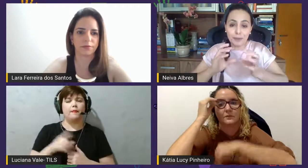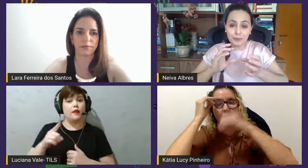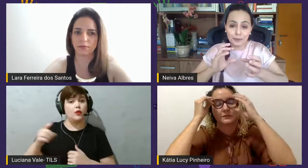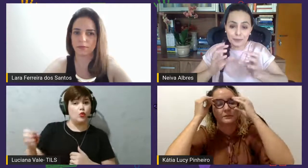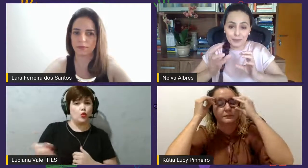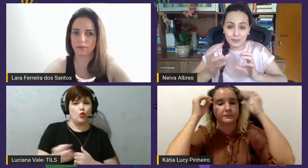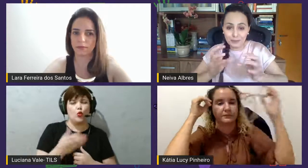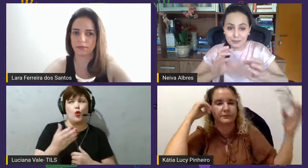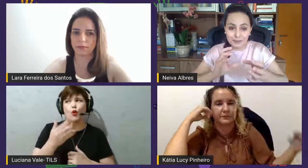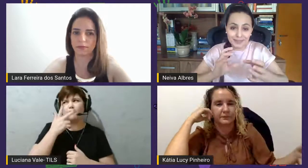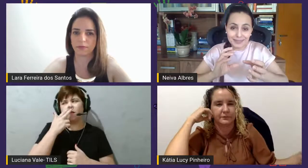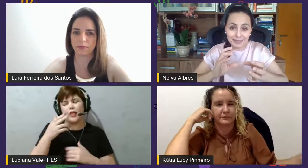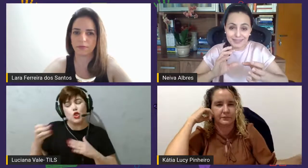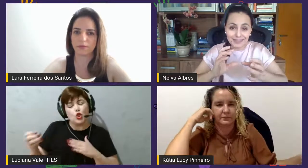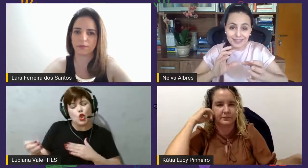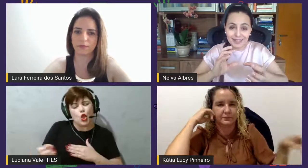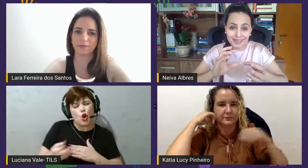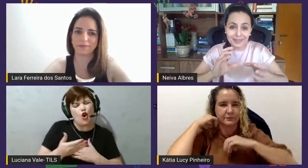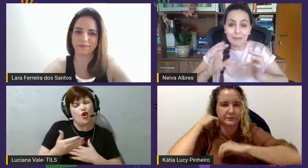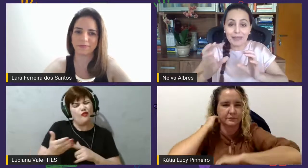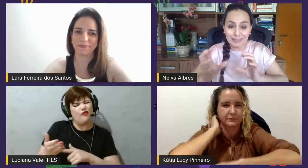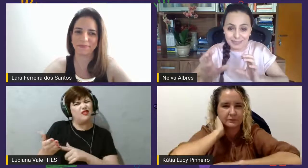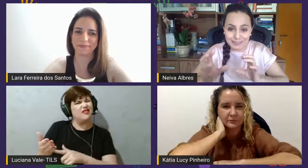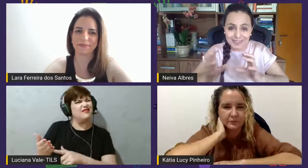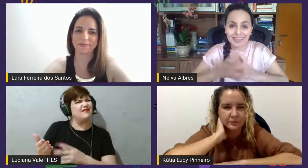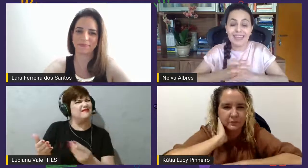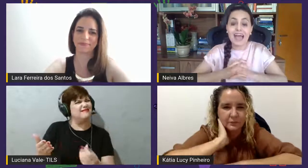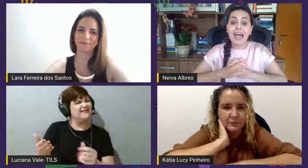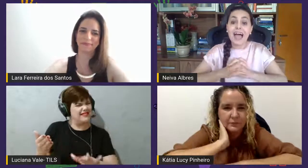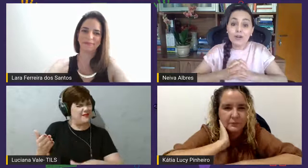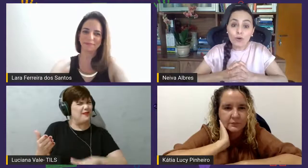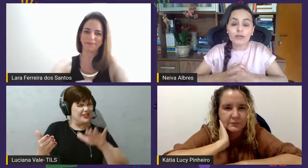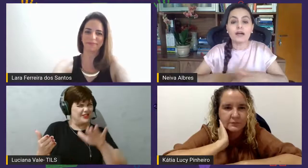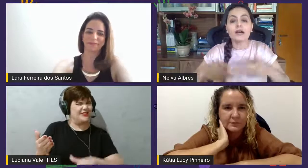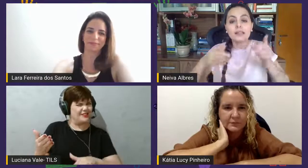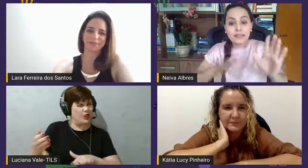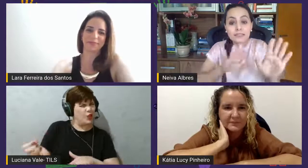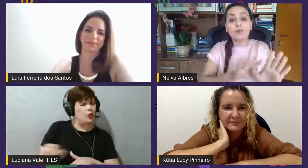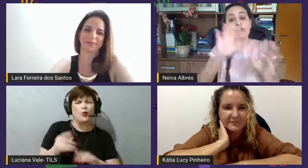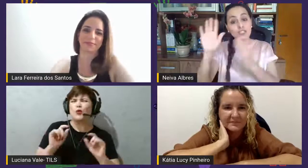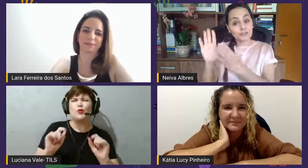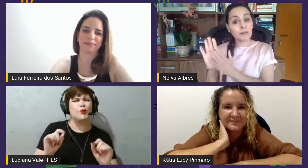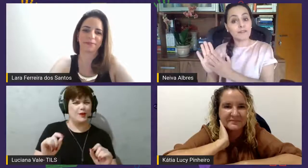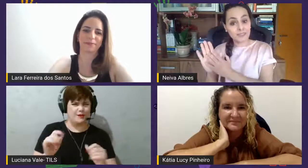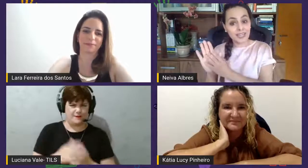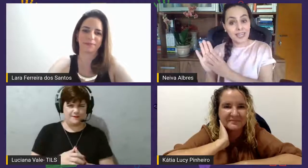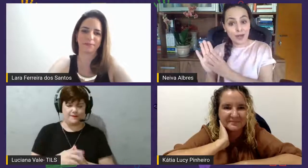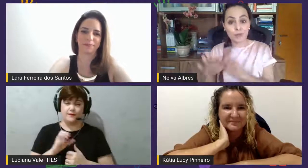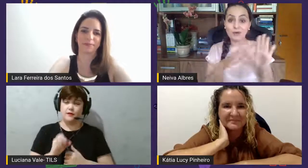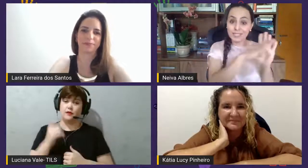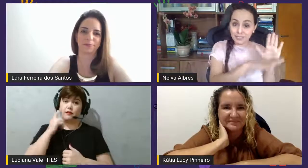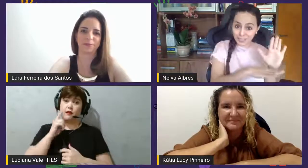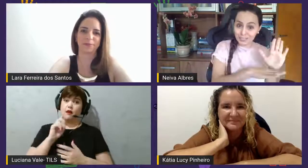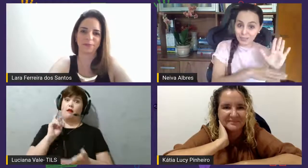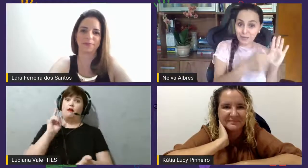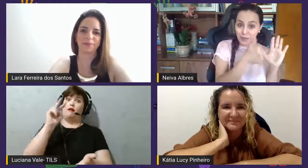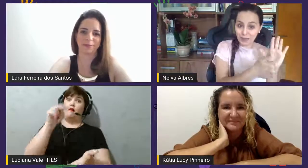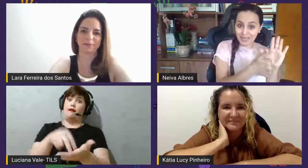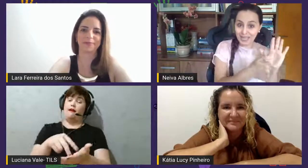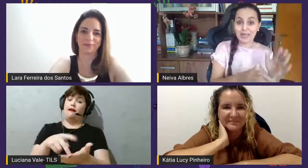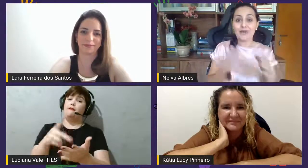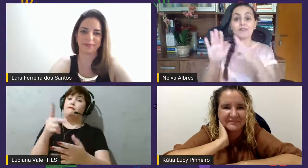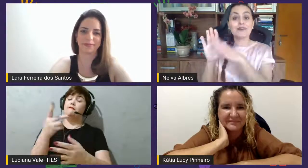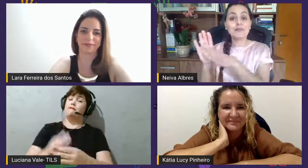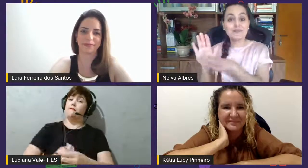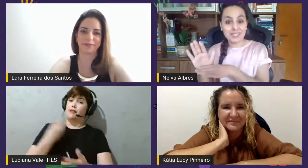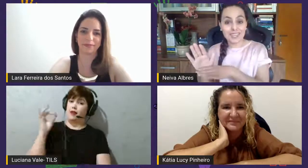recente é muito... depende, né? Agora, quando a gente vai para a vida real, uma coisa é a legislação,